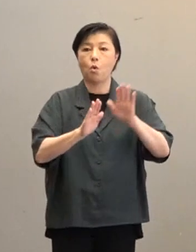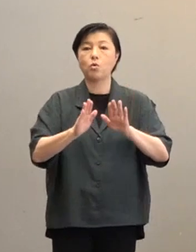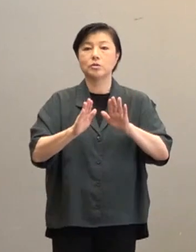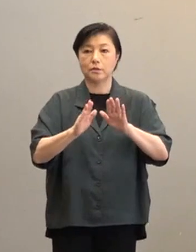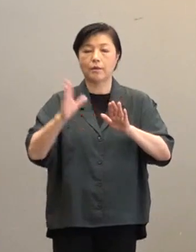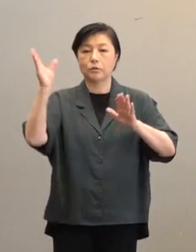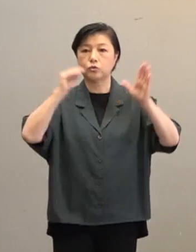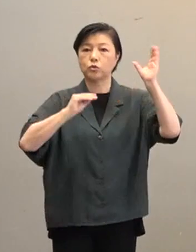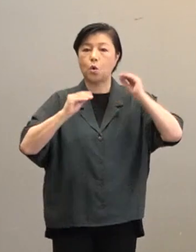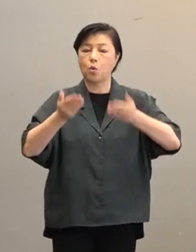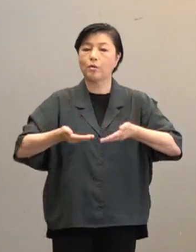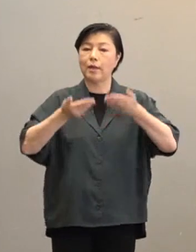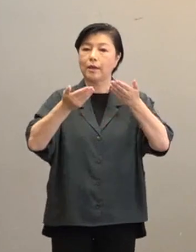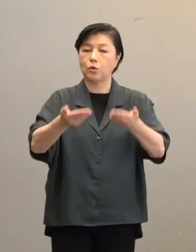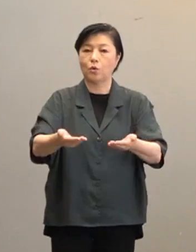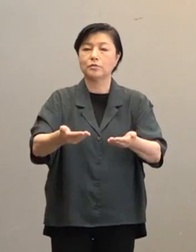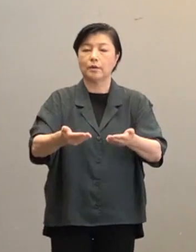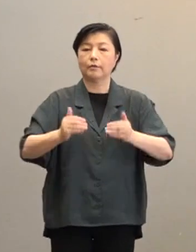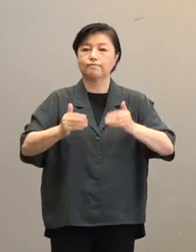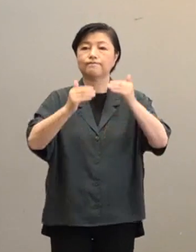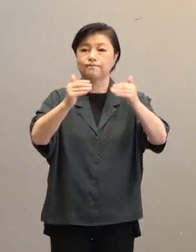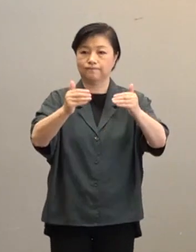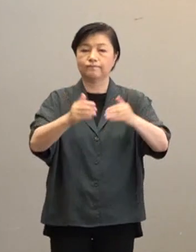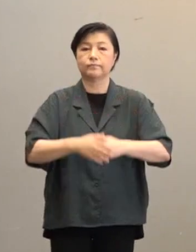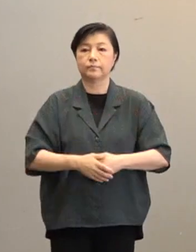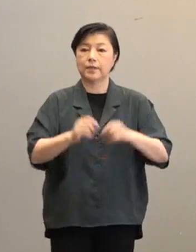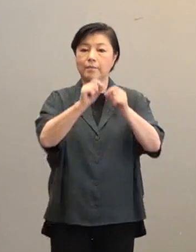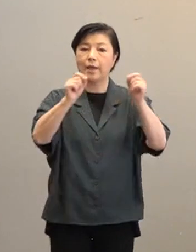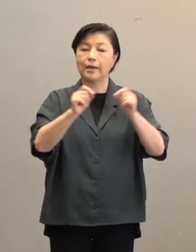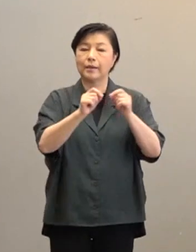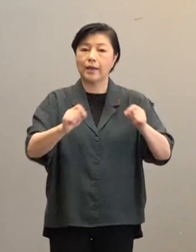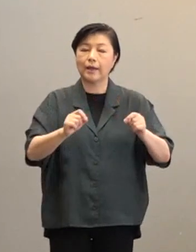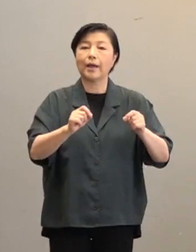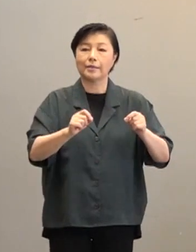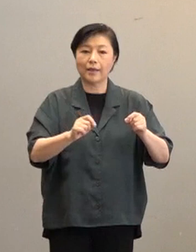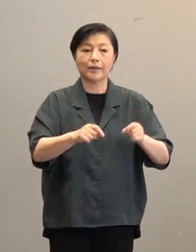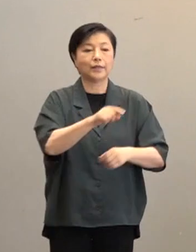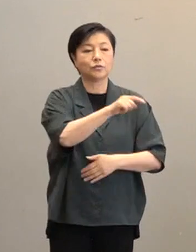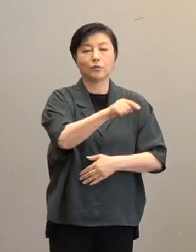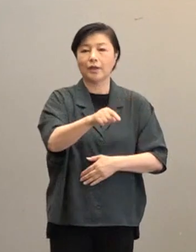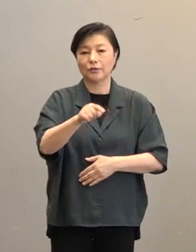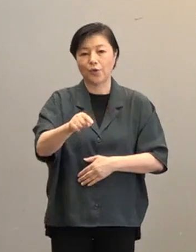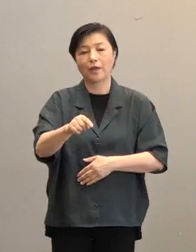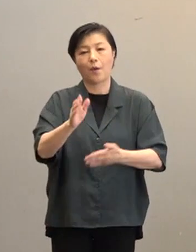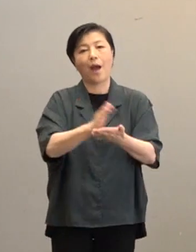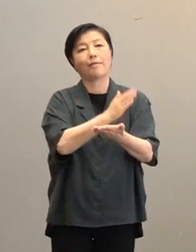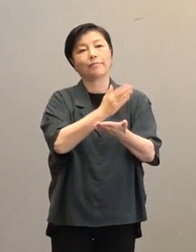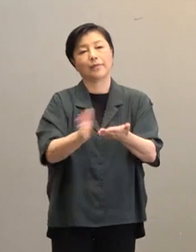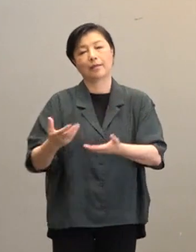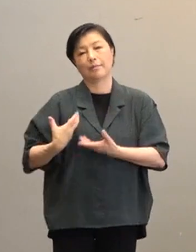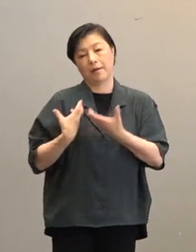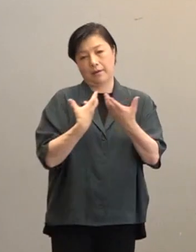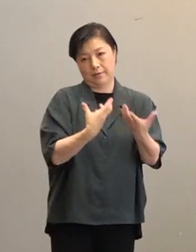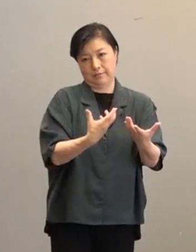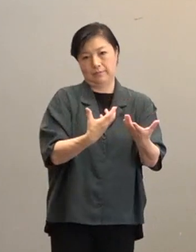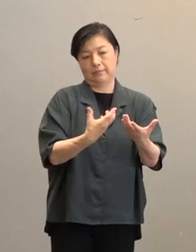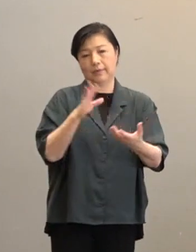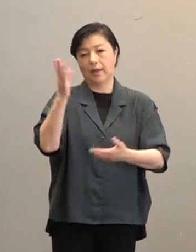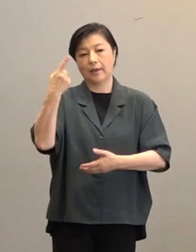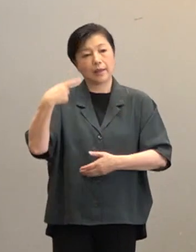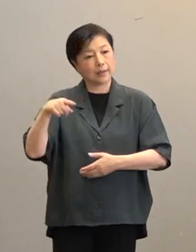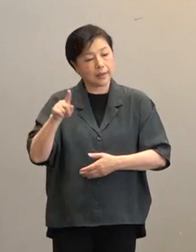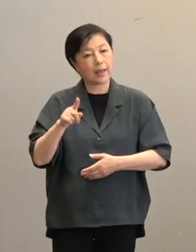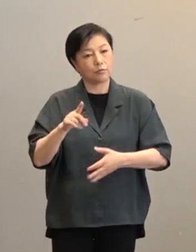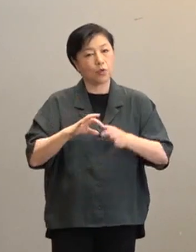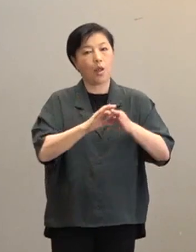しながらですね、進めてまいりました。そういう意味では結果的にそれぞれの市町村のご判断ではありますけれども、県と市町村が連携